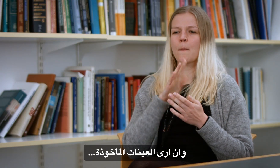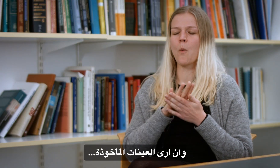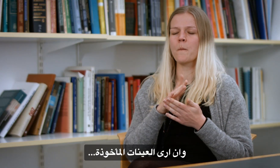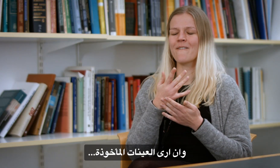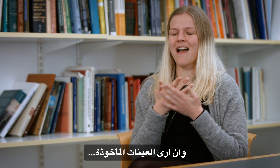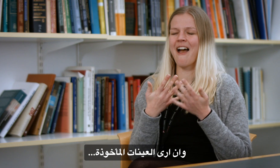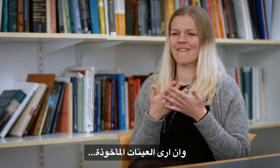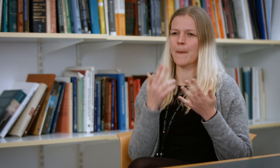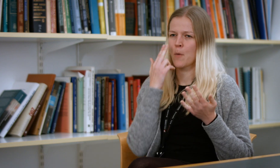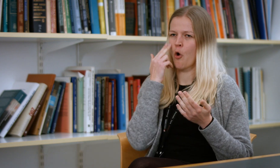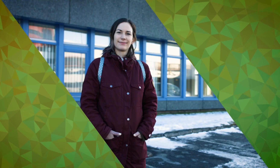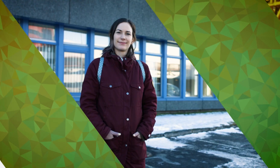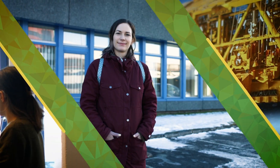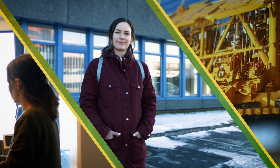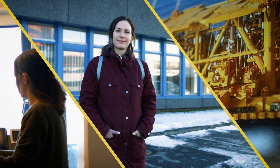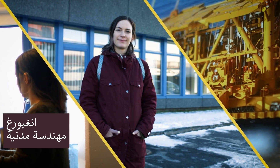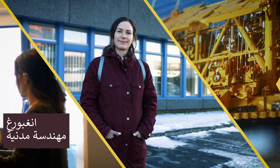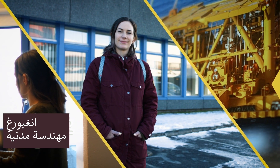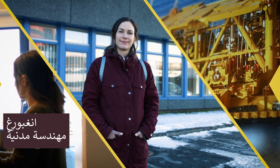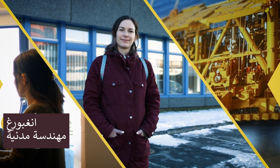وأن أرى العينات المأخوذة.